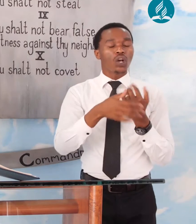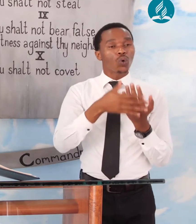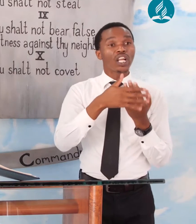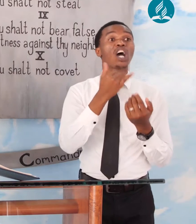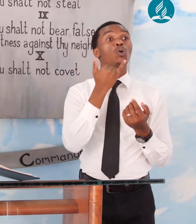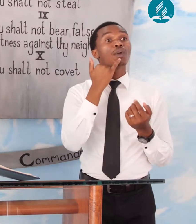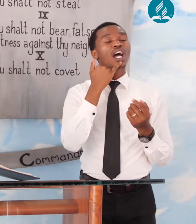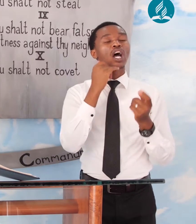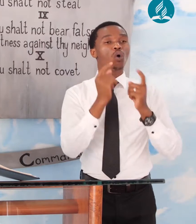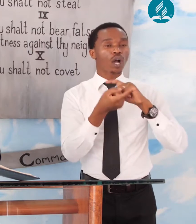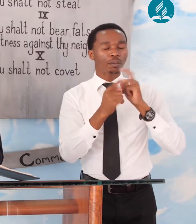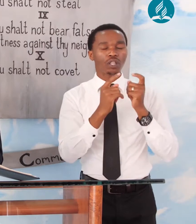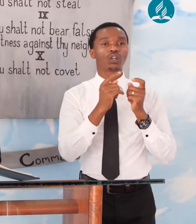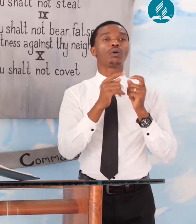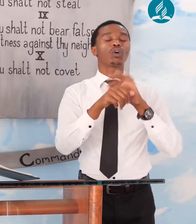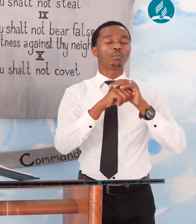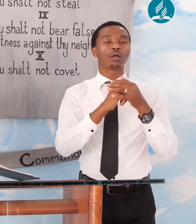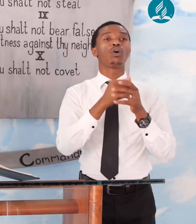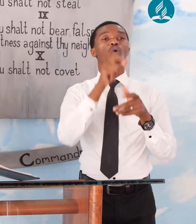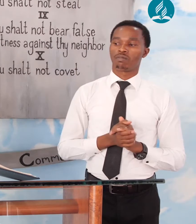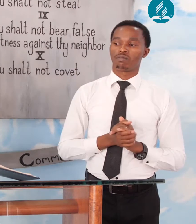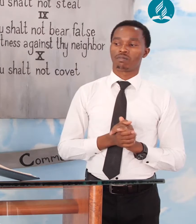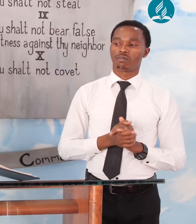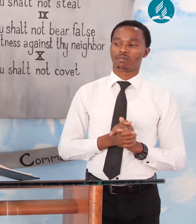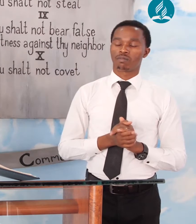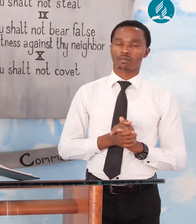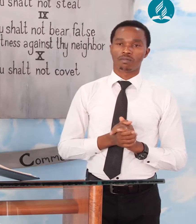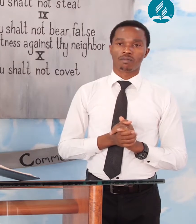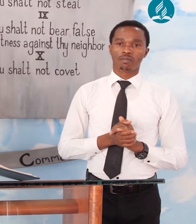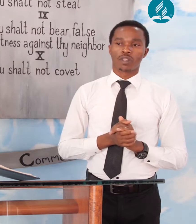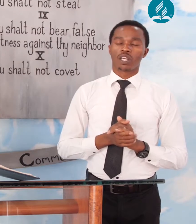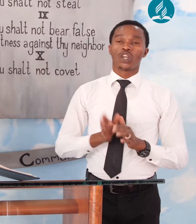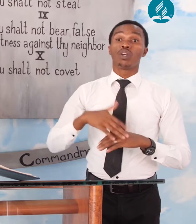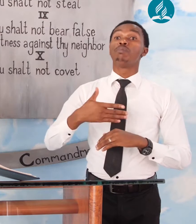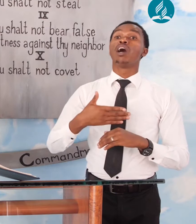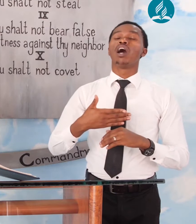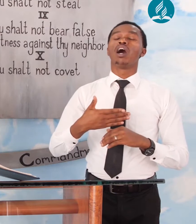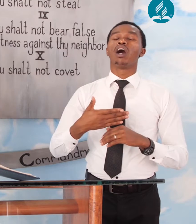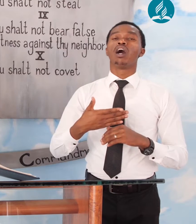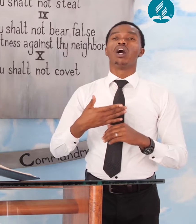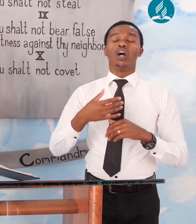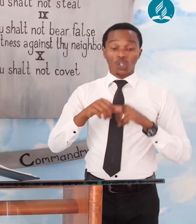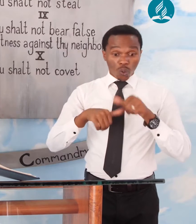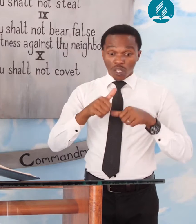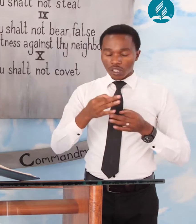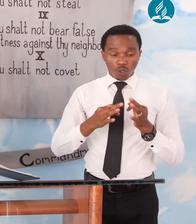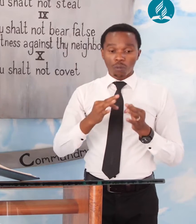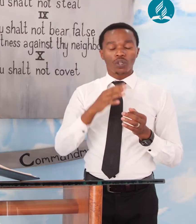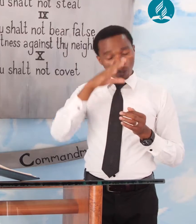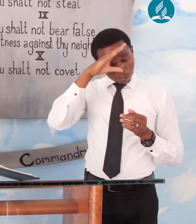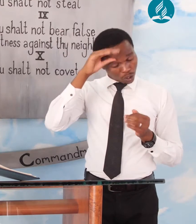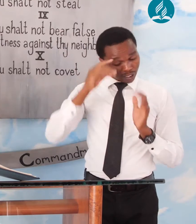umwana ukamuremamo umuntu umuturajuru. Ahangaha nanone dukurikije uko yabyirutse ni ukuvuga ngo